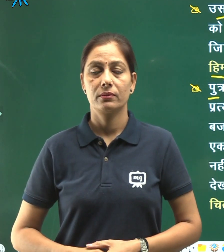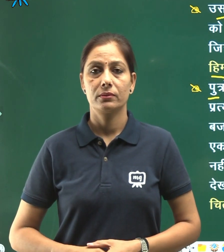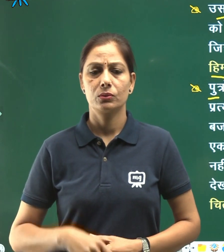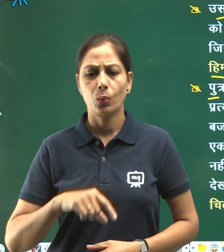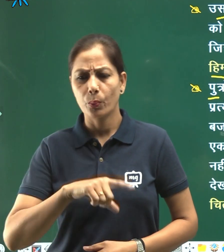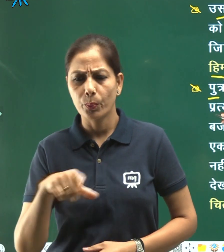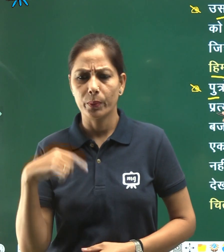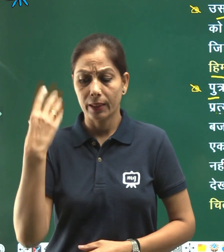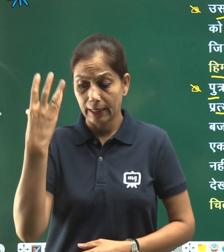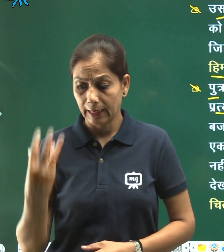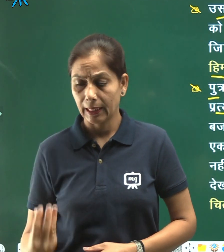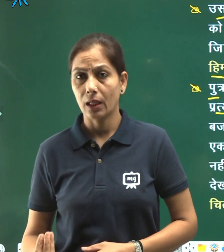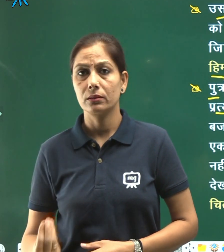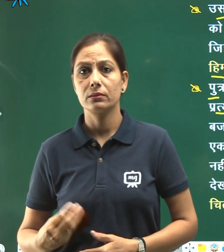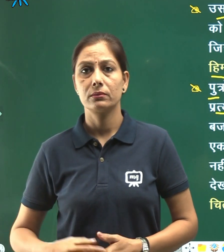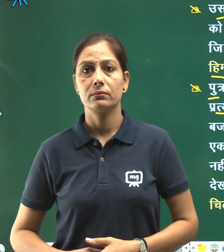प्रत्येक रात